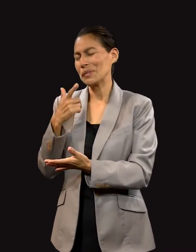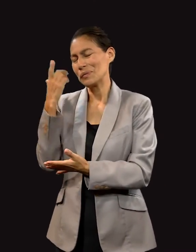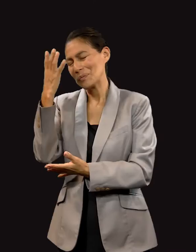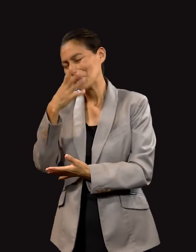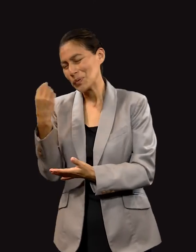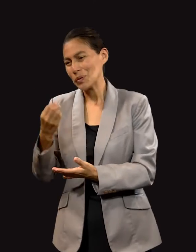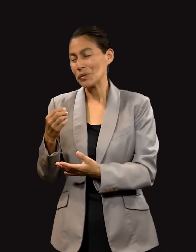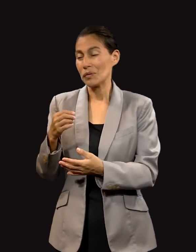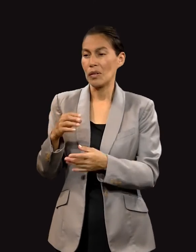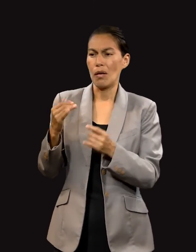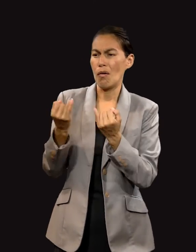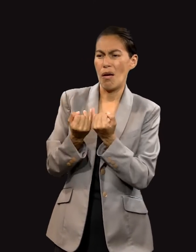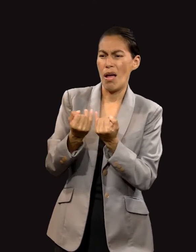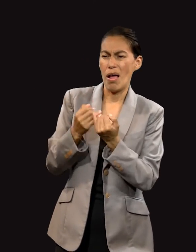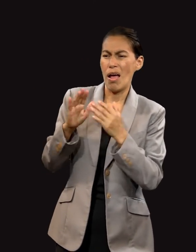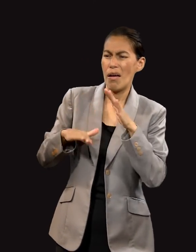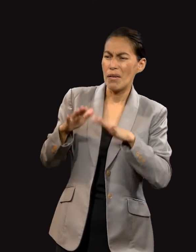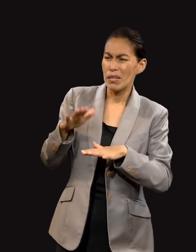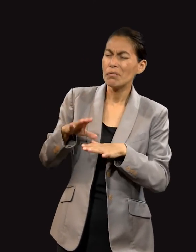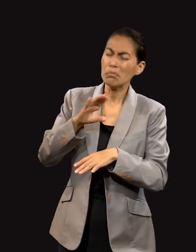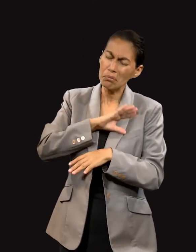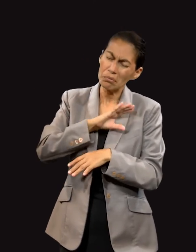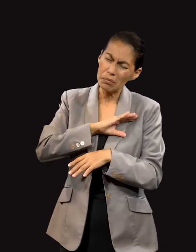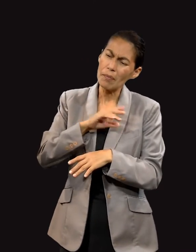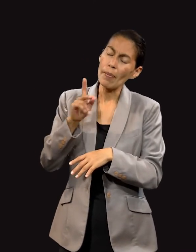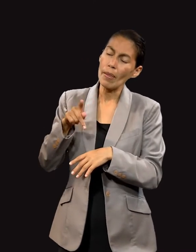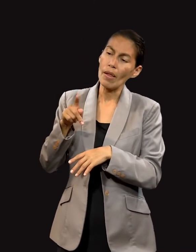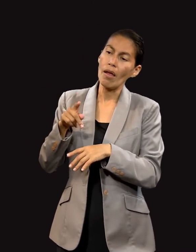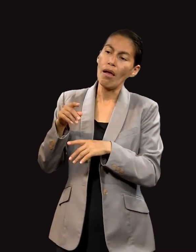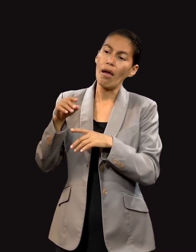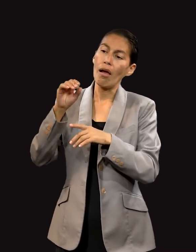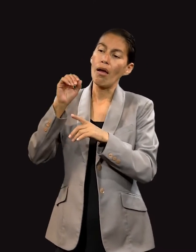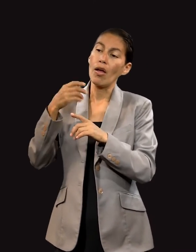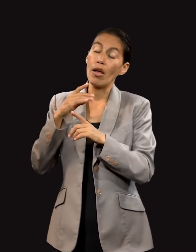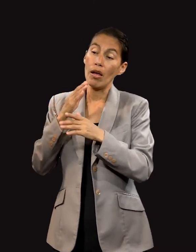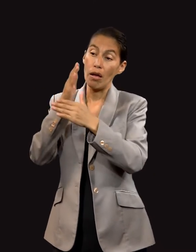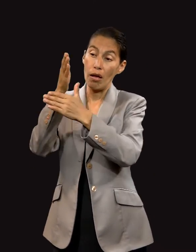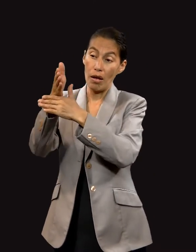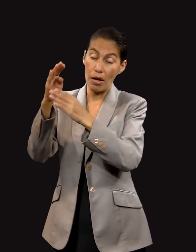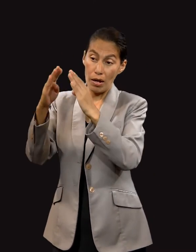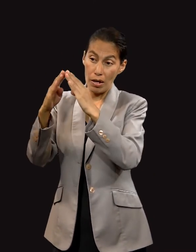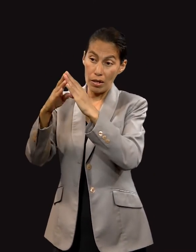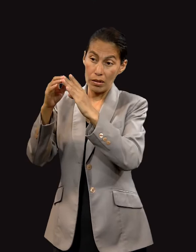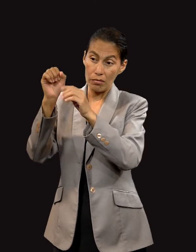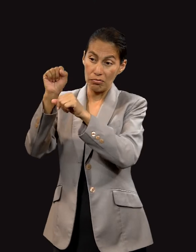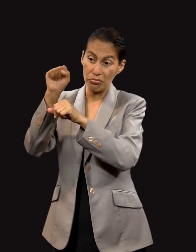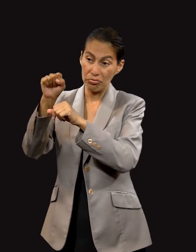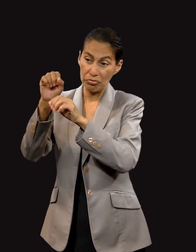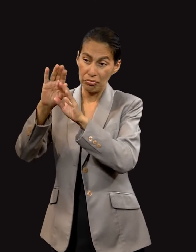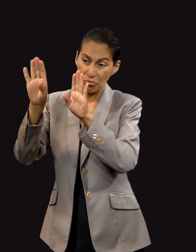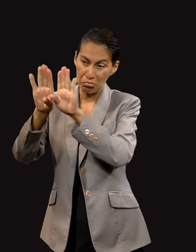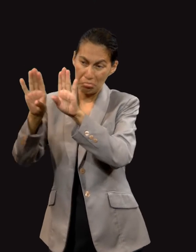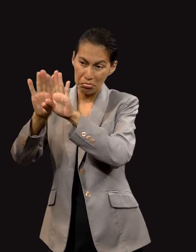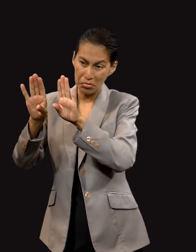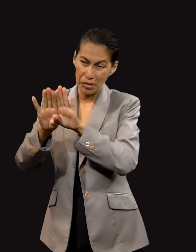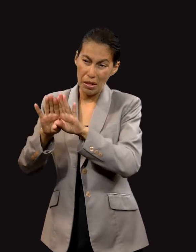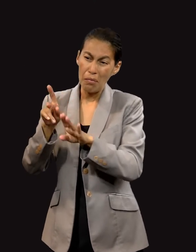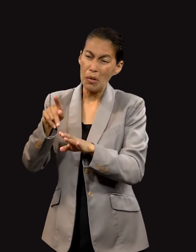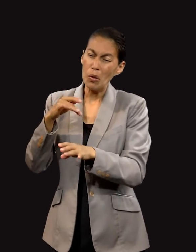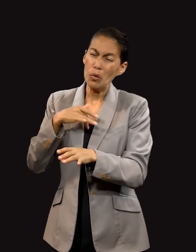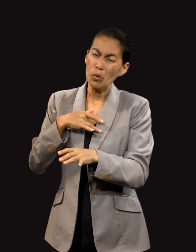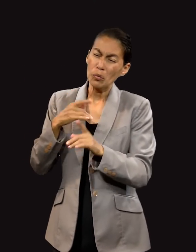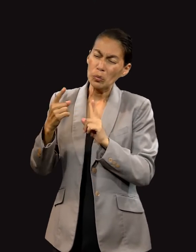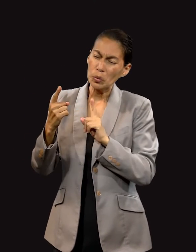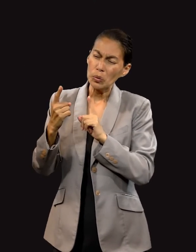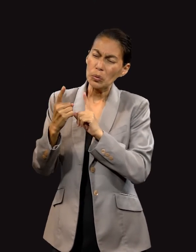pero igual a veces no nos abría o así, ¿no? Pero ella siempre, como que yo sentí una cercanía con ella.